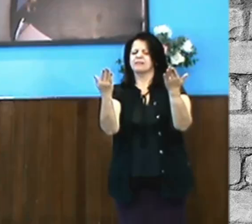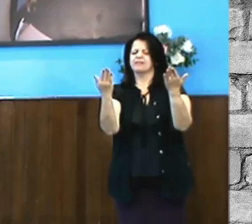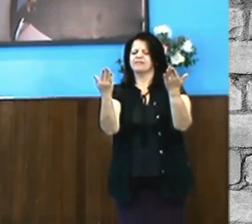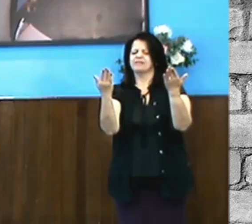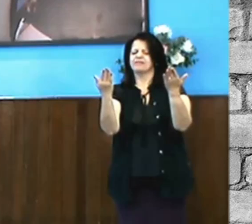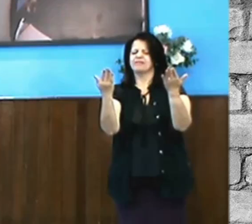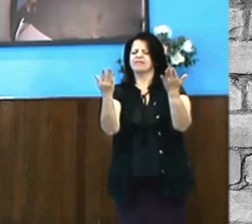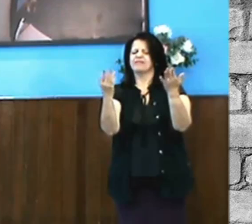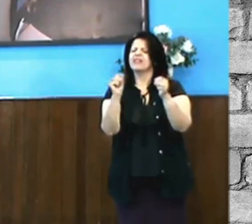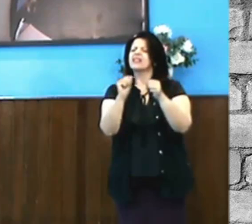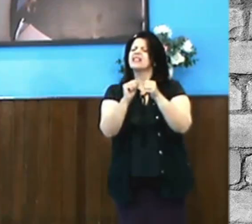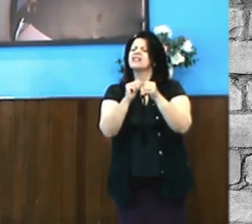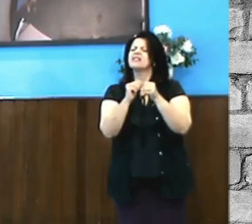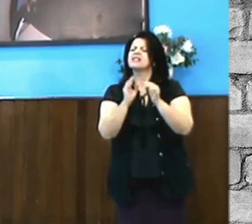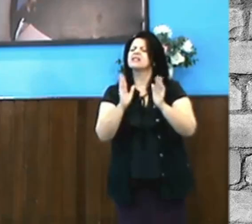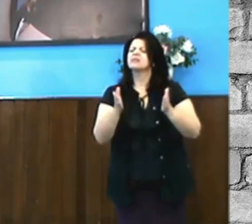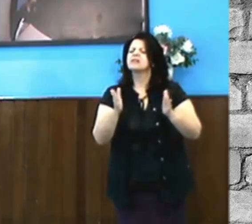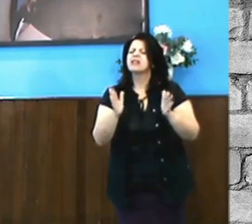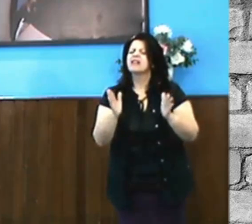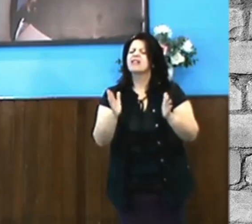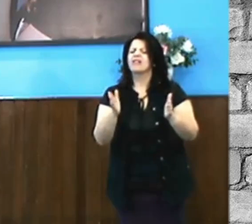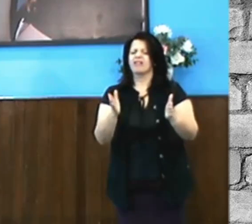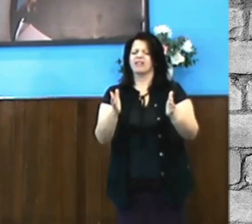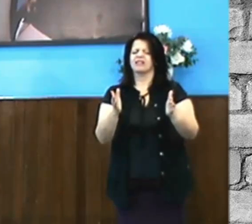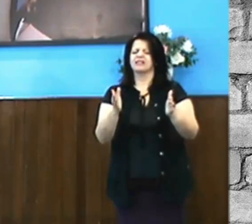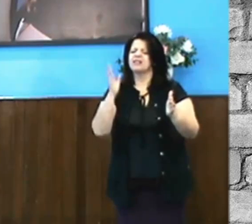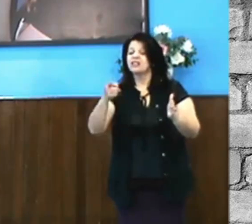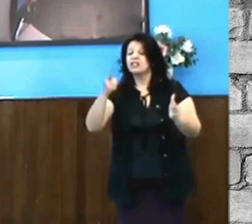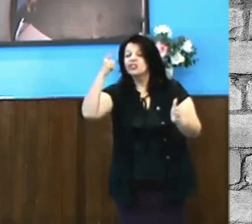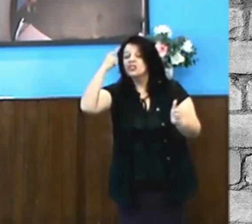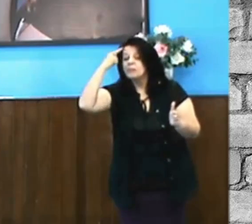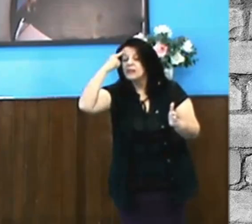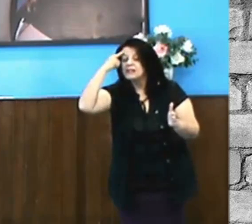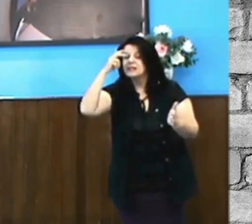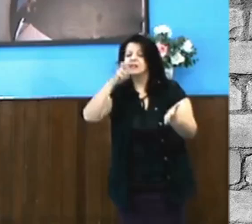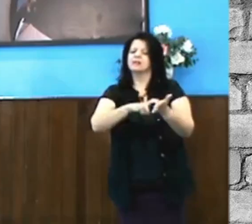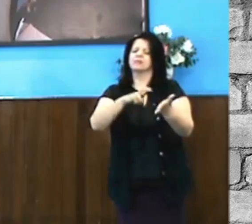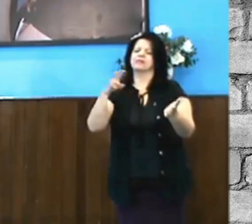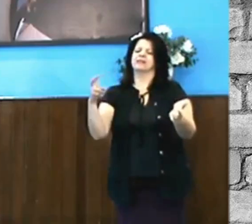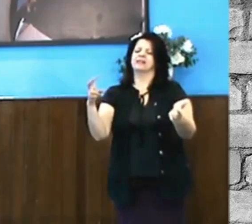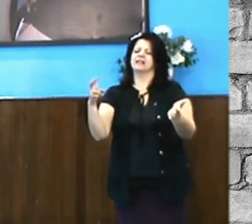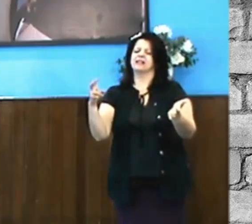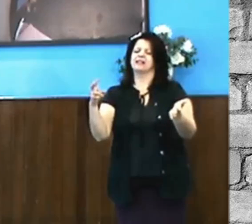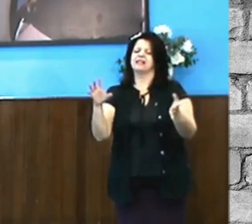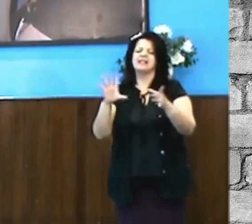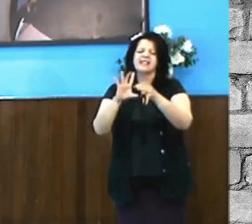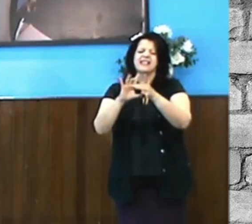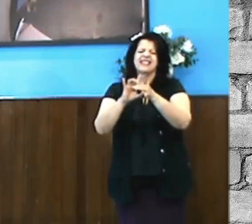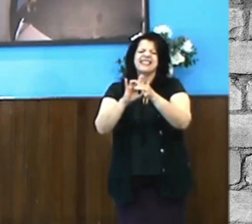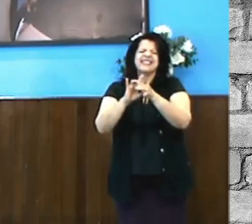E fazemos isso, Senhor, nesse momento, como já refletimos nessa manhã, abrindo mão das